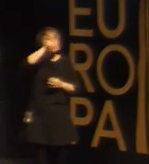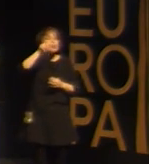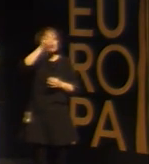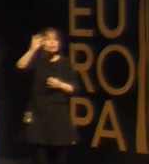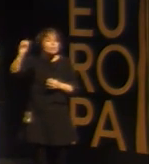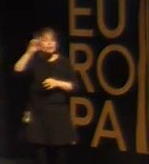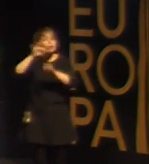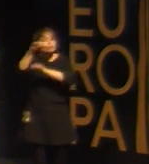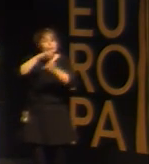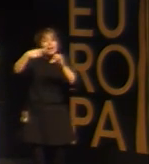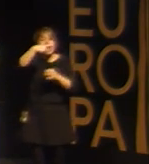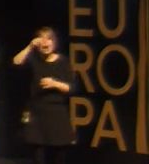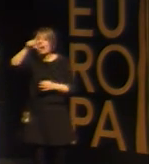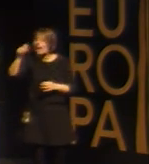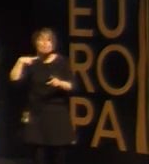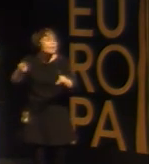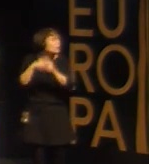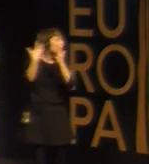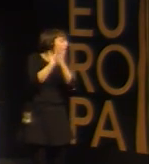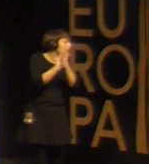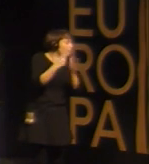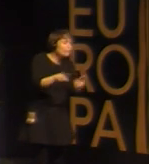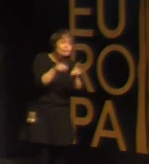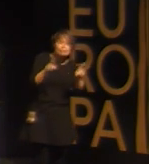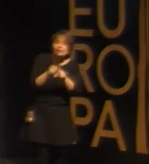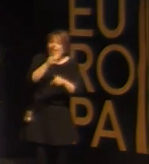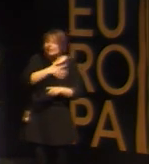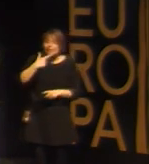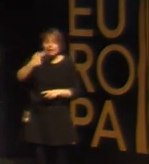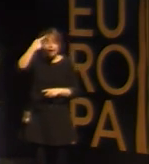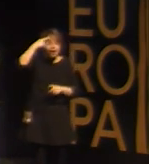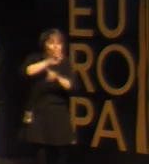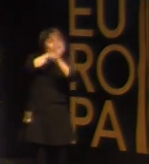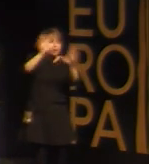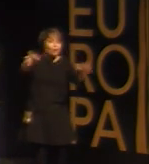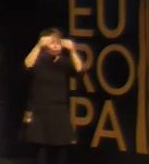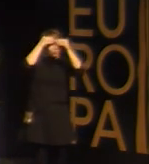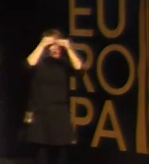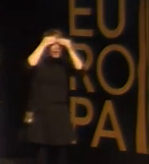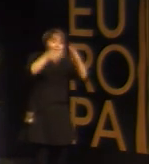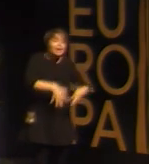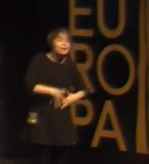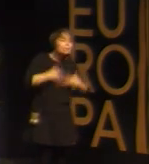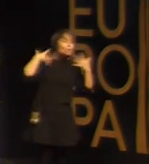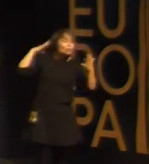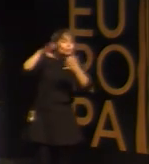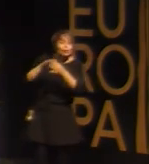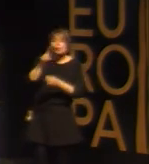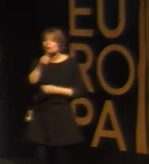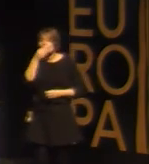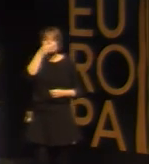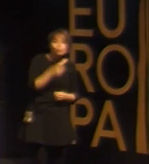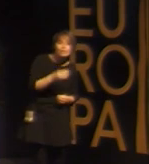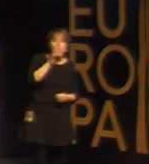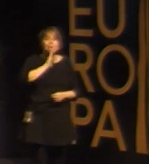neurotransmisor gaba que me da igual que me da lo mismo que demos nos con la idea siguiente las emociones no son ni buenas